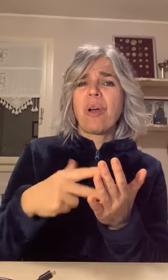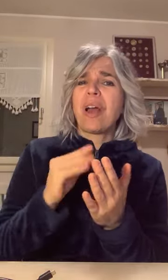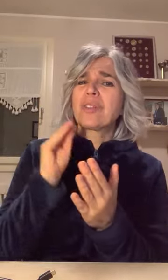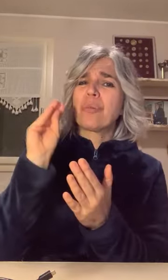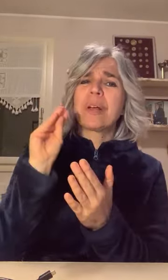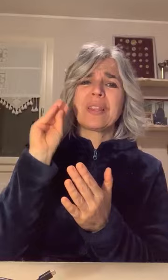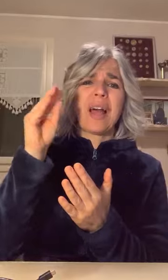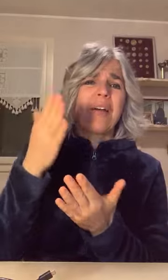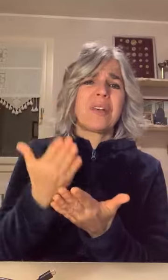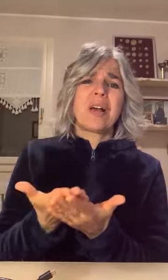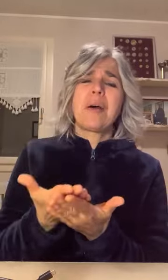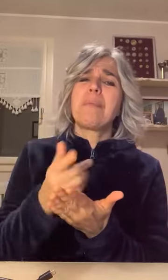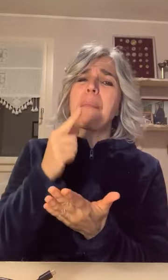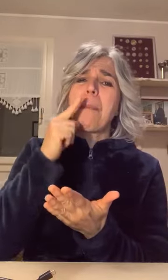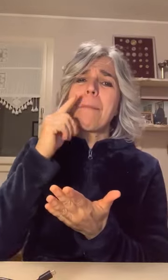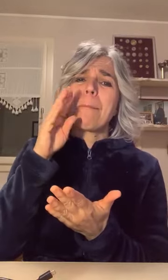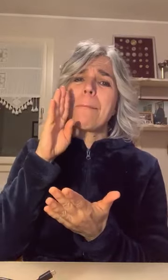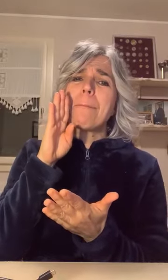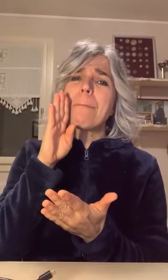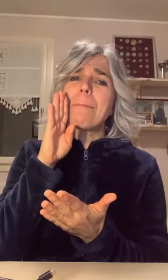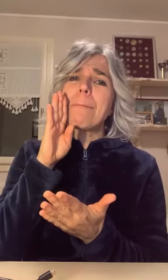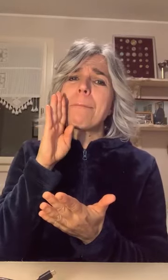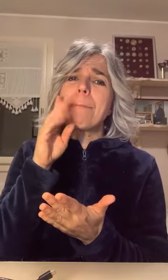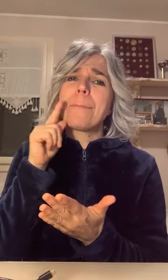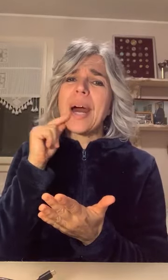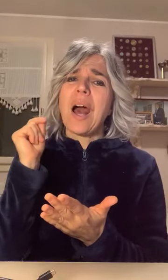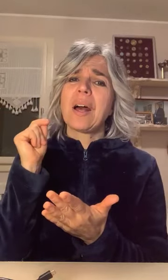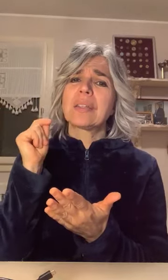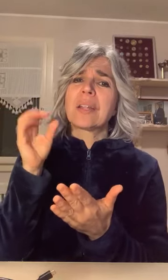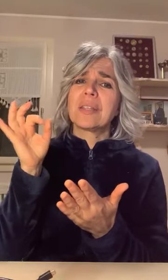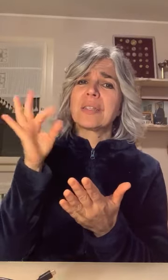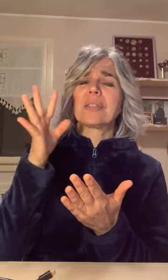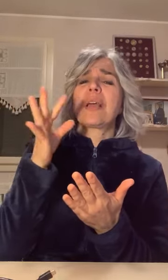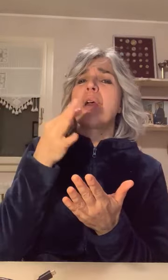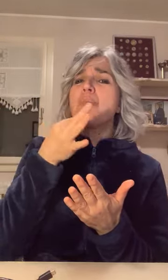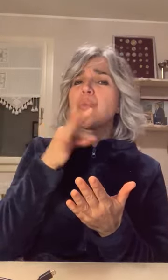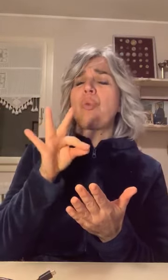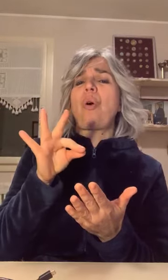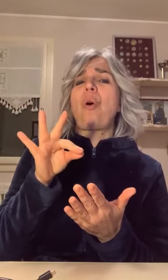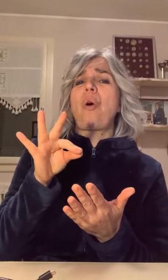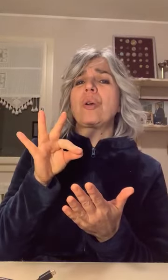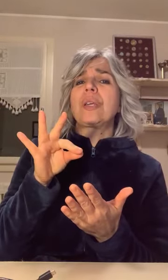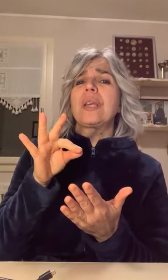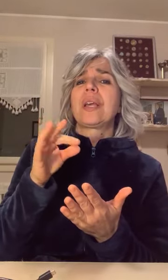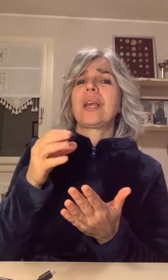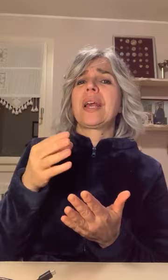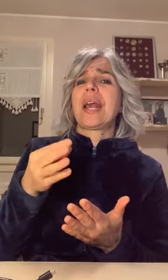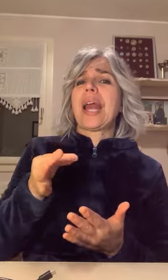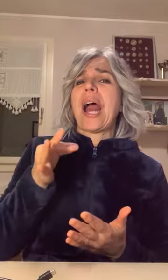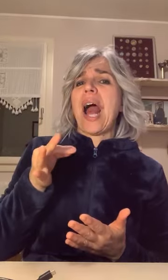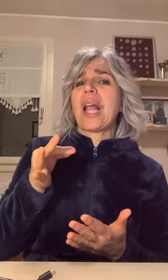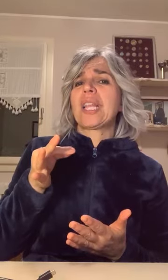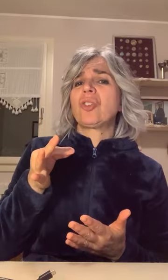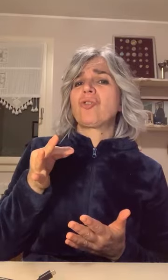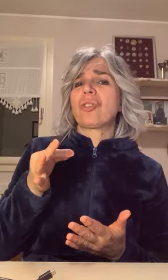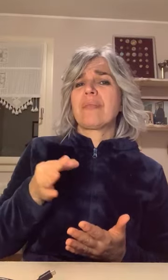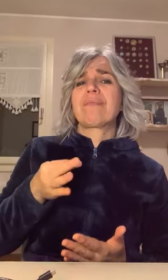vedendo, lui stava realizzando quella morte atroce che doveva attraversare. Però disse qualcosa che ci ha insegnato anche